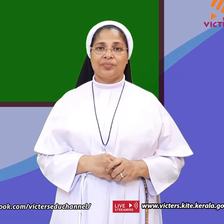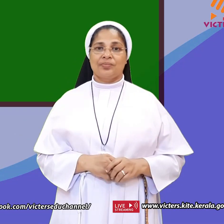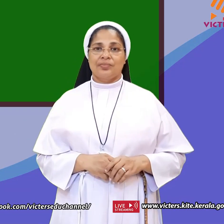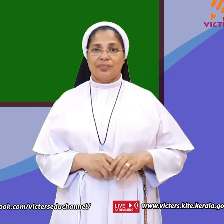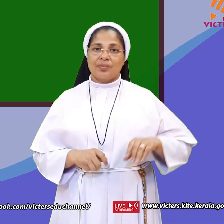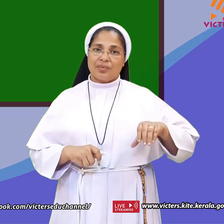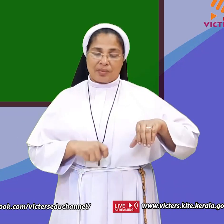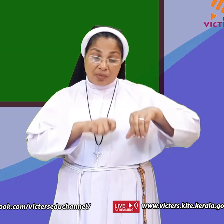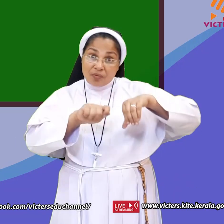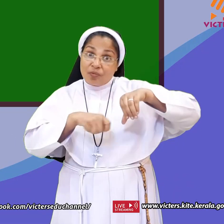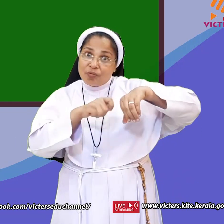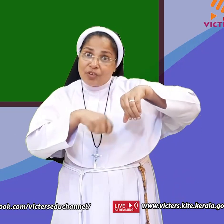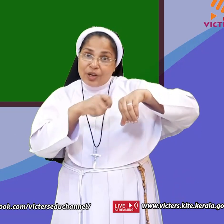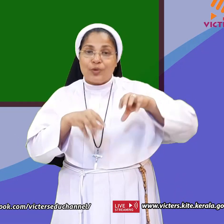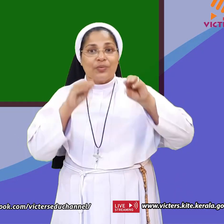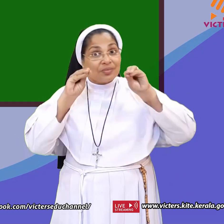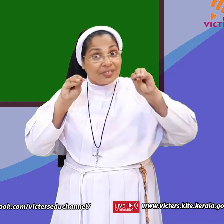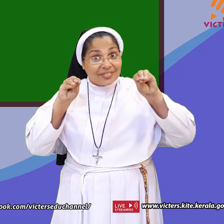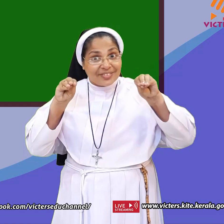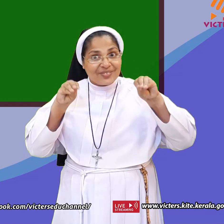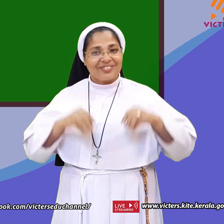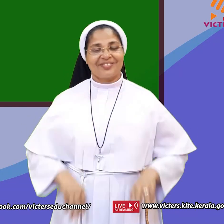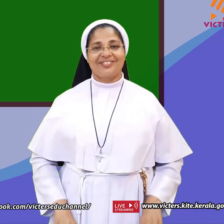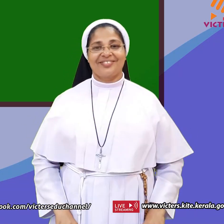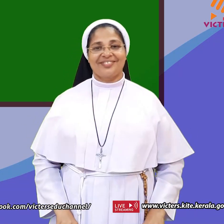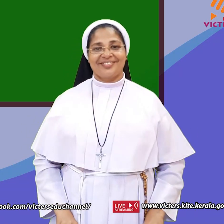വീഡിയോ ക്ലാസ്സുകളിലൂടെയും മറ്റുമാണ്